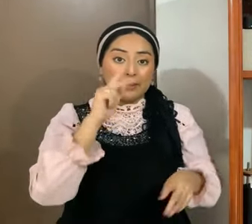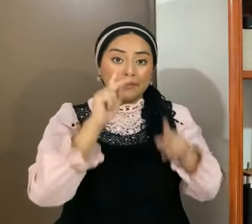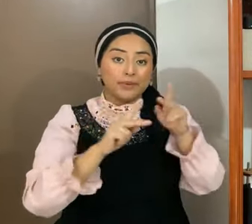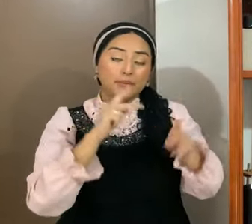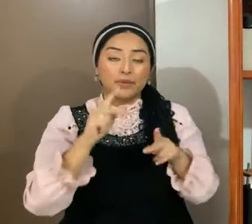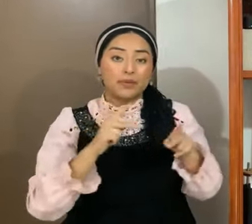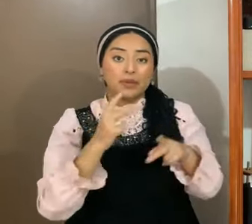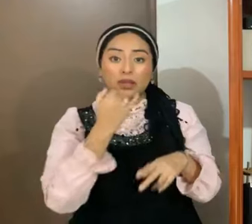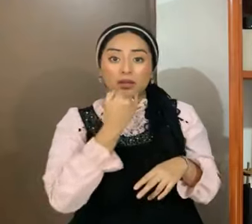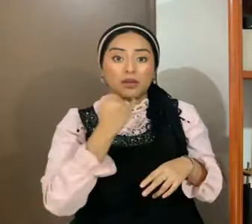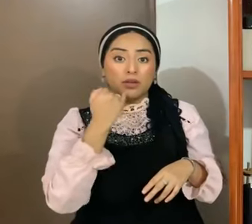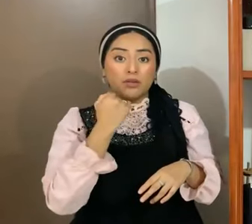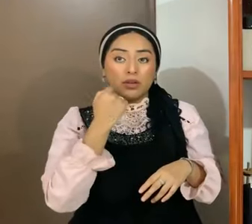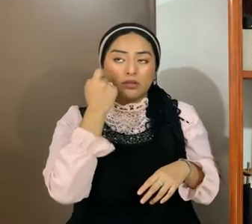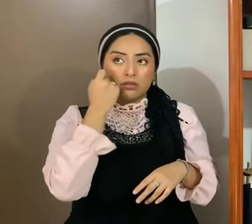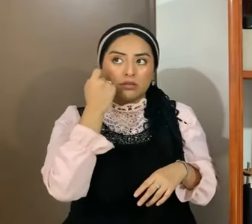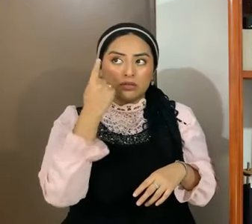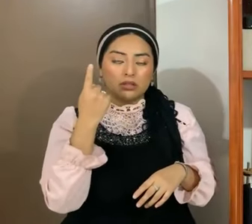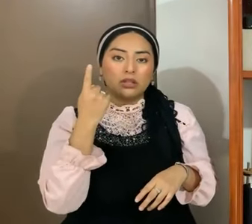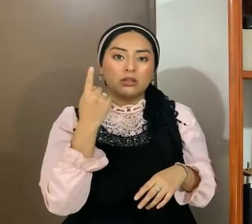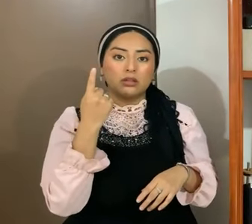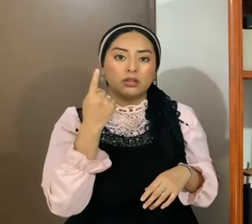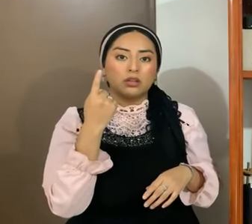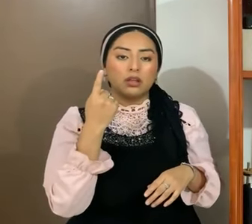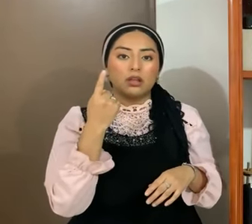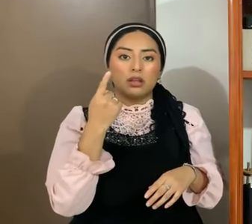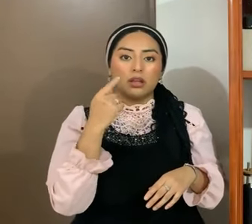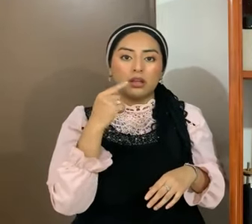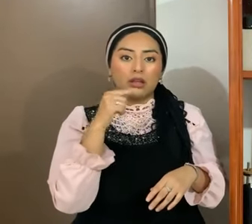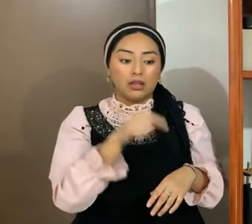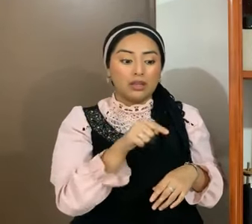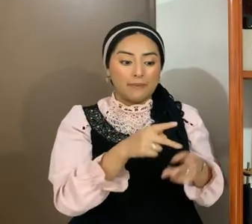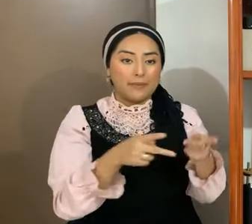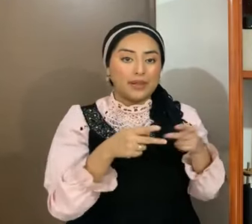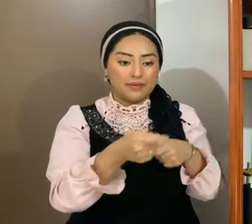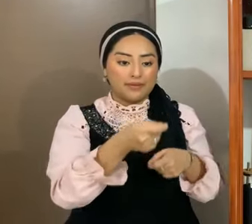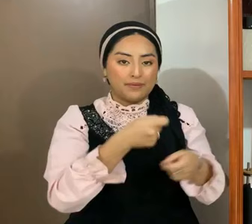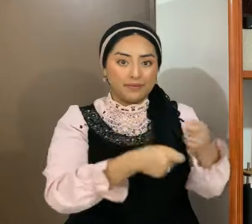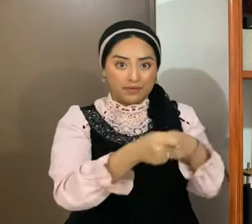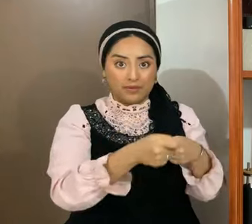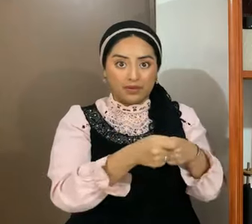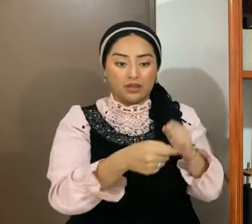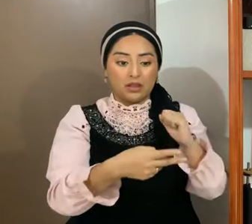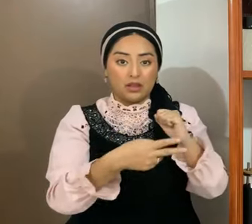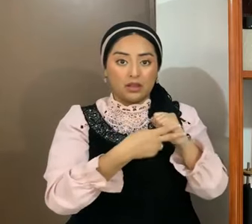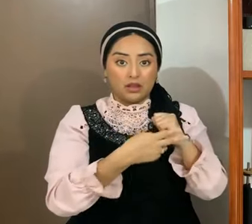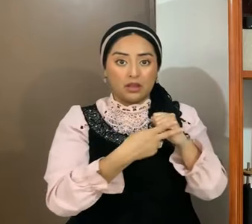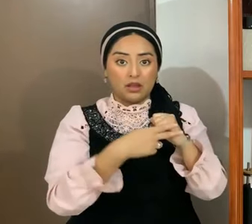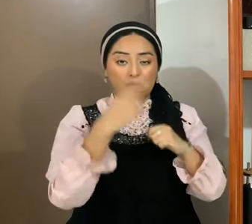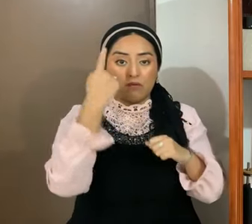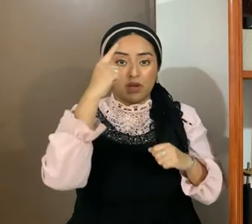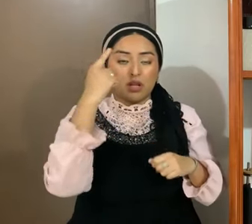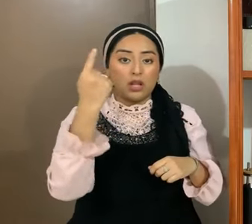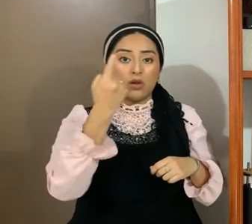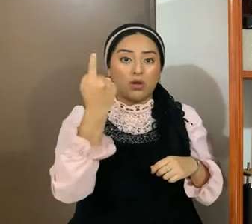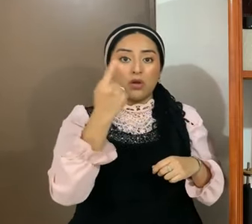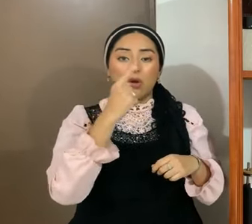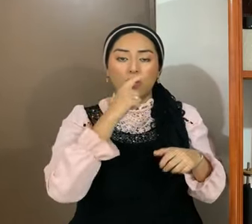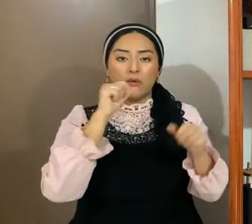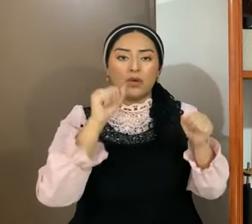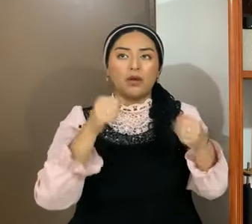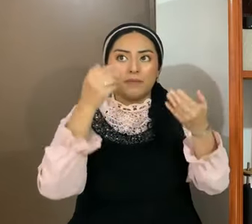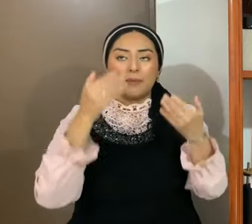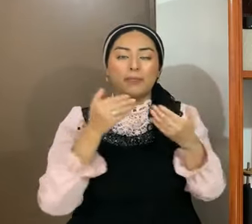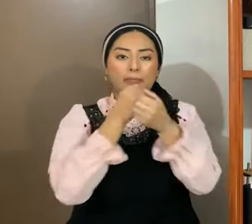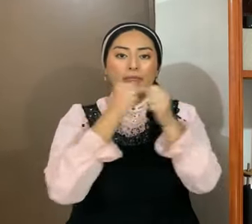pueblo entendiera, el pueblo comprendiera que ese lugar estaba reservado para el único que realmente nos